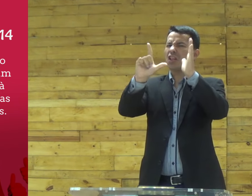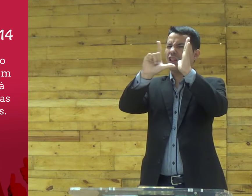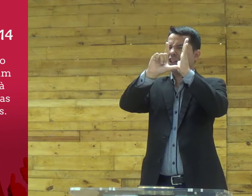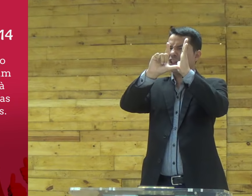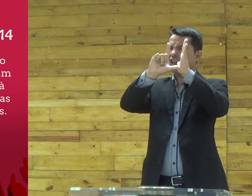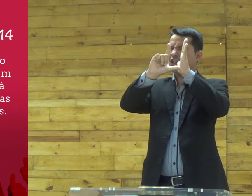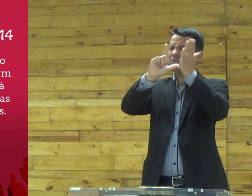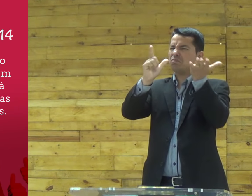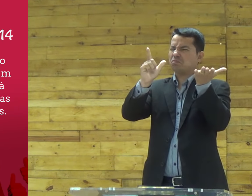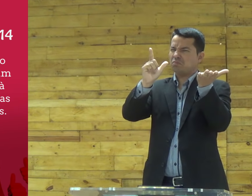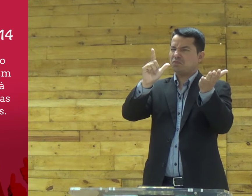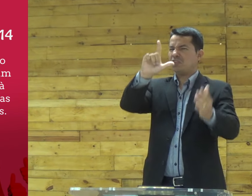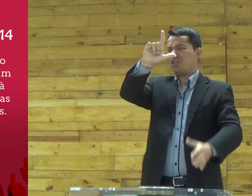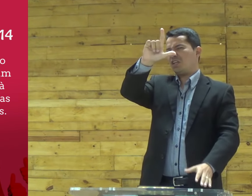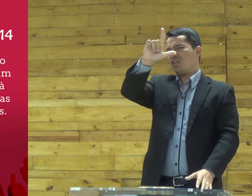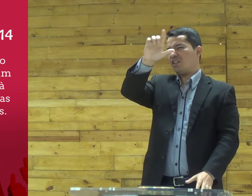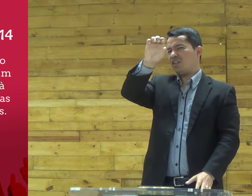Levítico. Mas por que